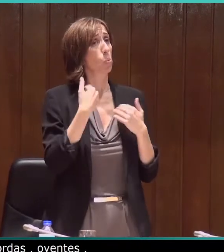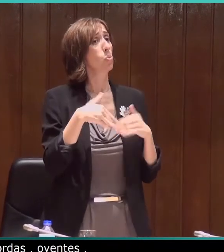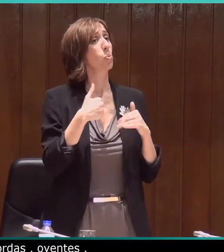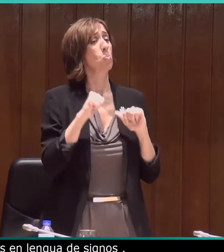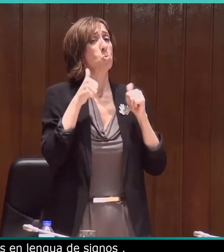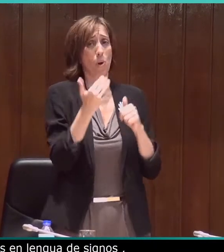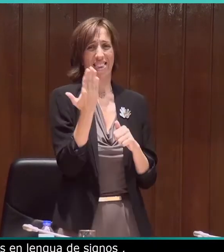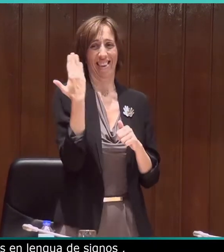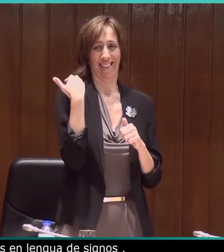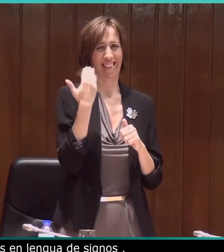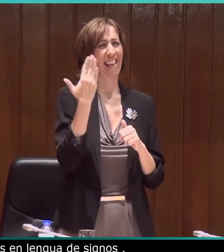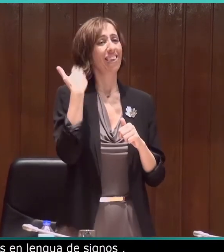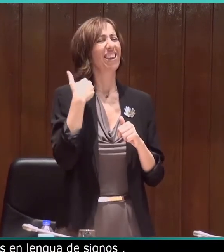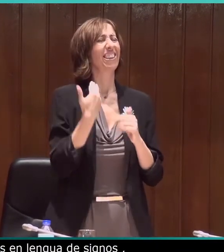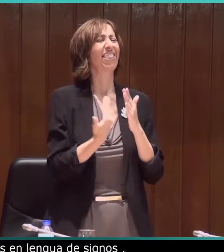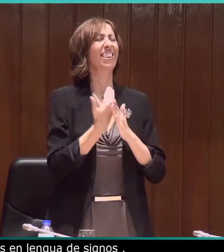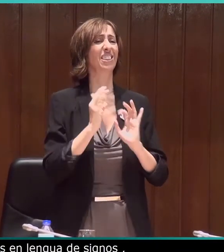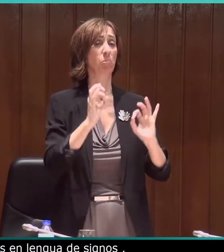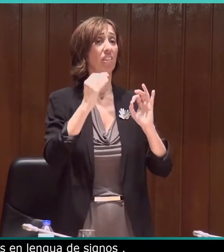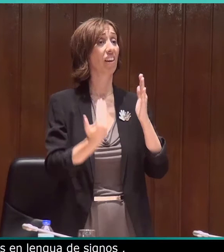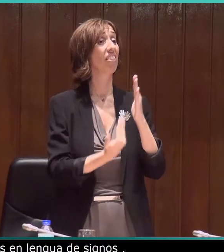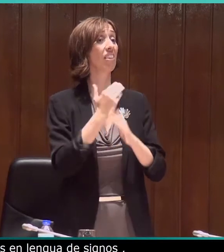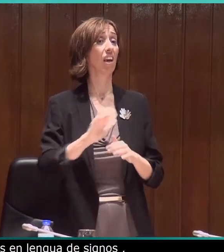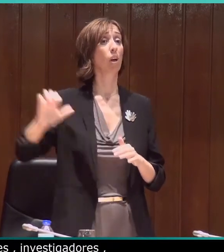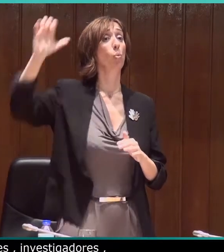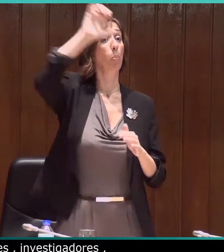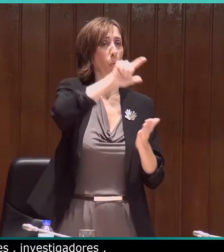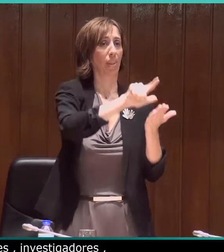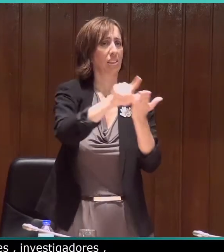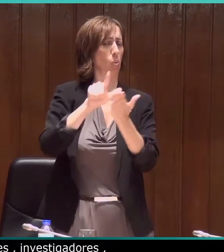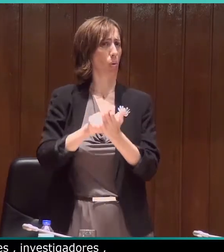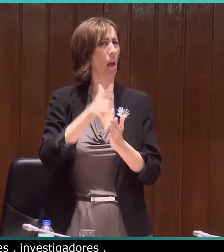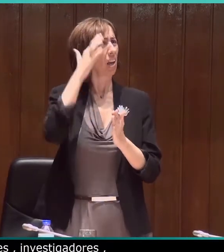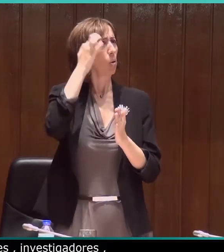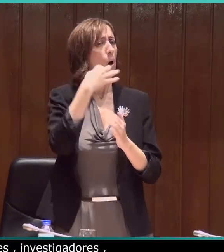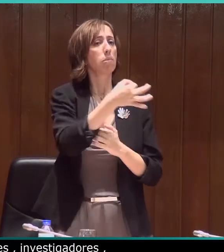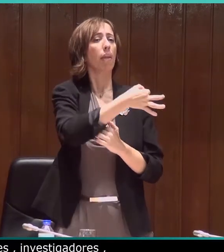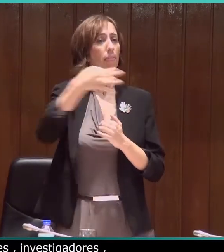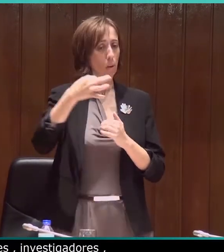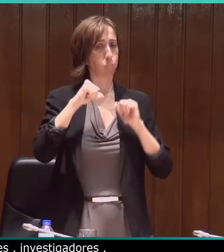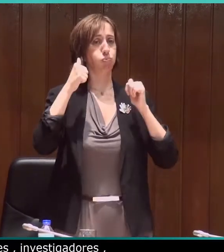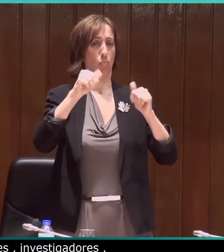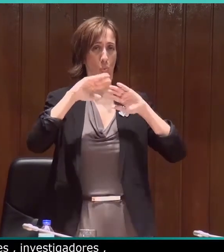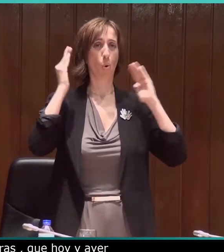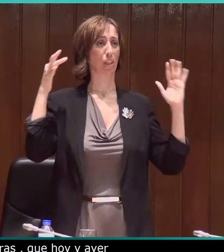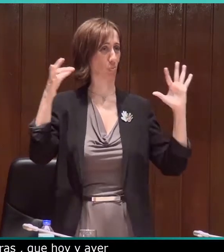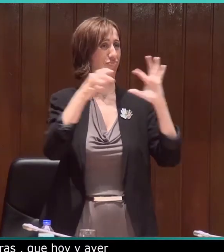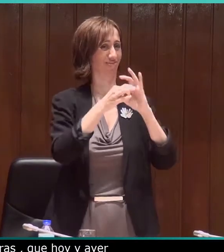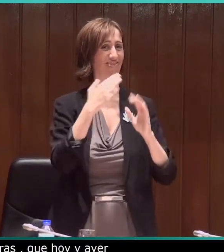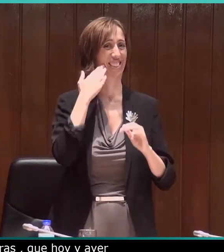un congreso que empezó ayer en un día muy especial puesto que es el día europeo de las lenguas y es el día más